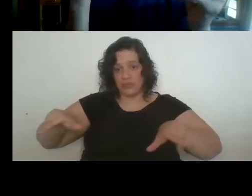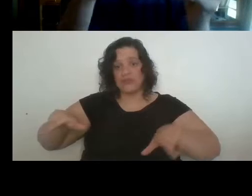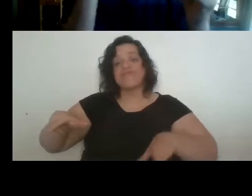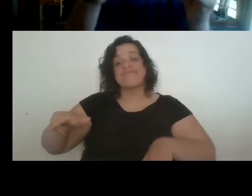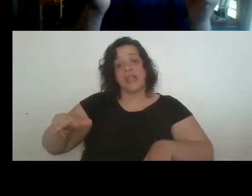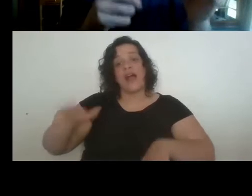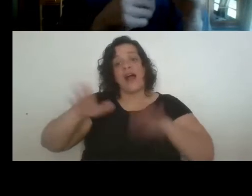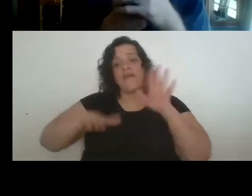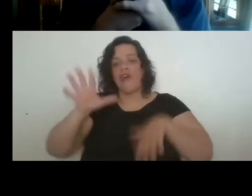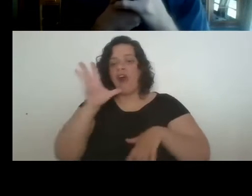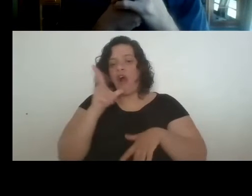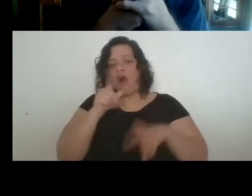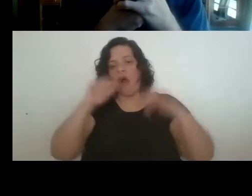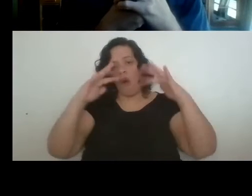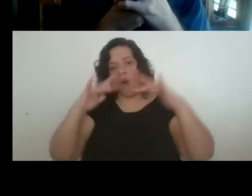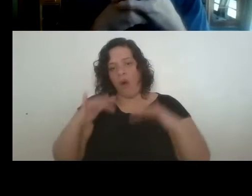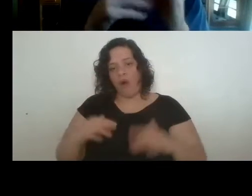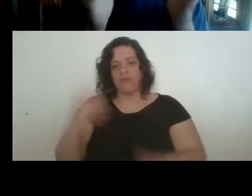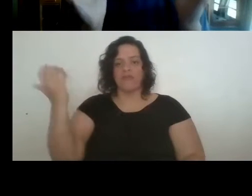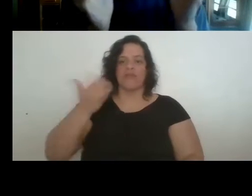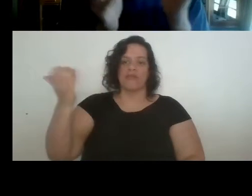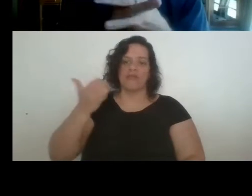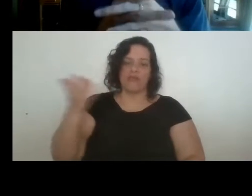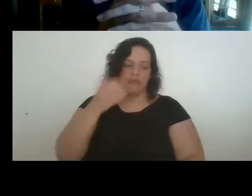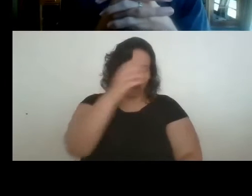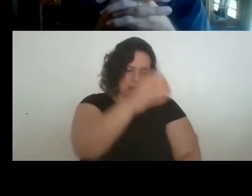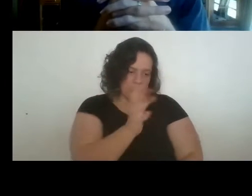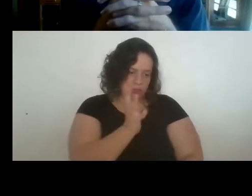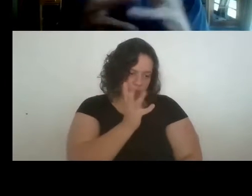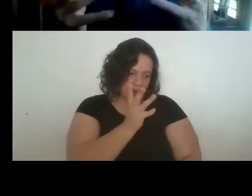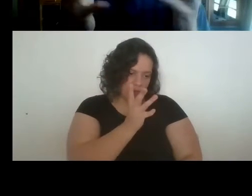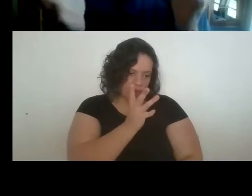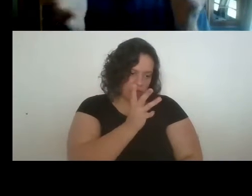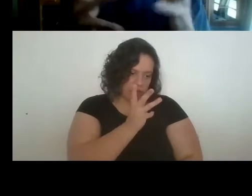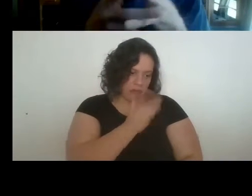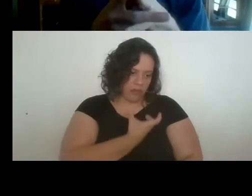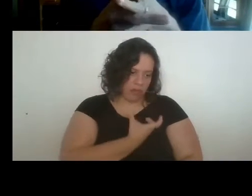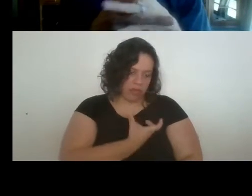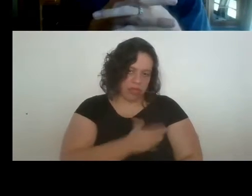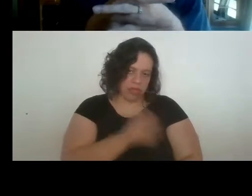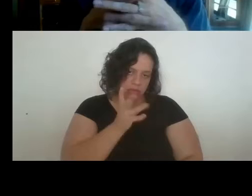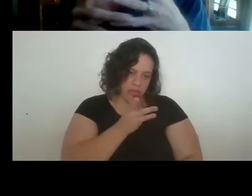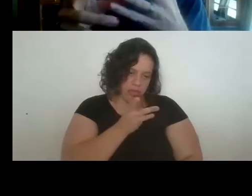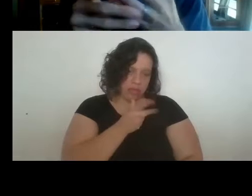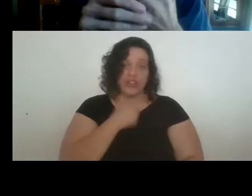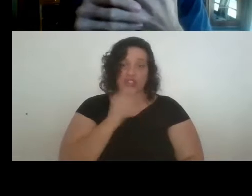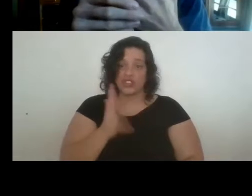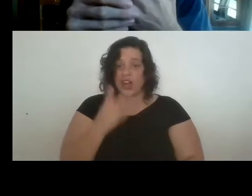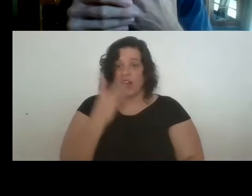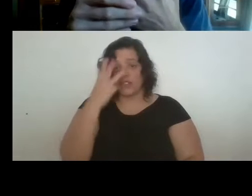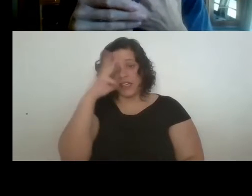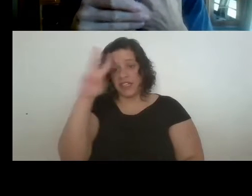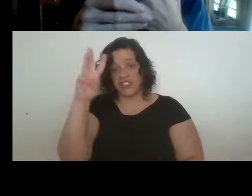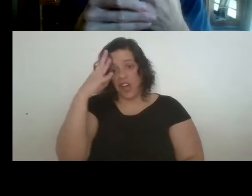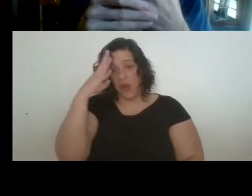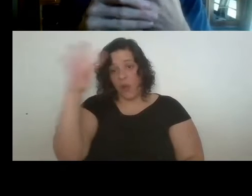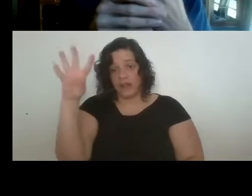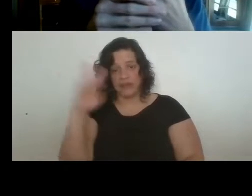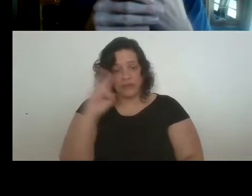Então, se a gente chacoalhar e ficar olhando ele esperar, você vai cansar. Eu já esperei 3, 4 dias antes de saber dessa dica